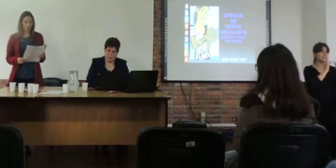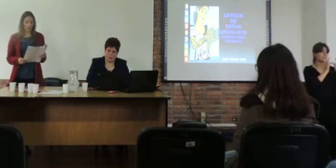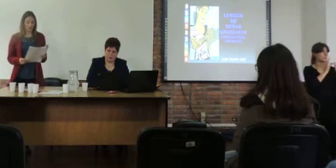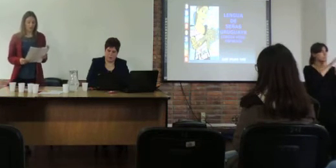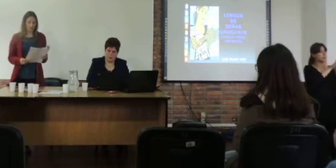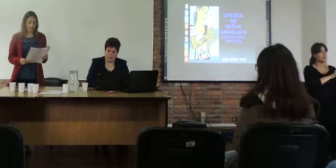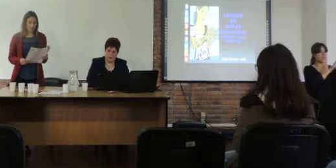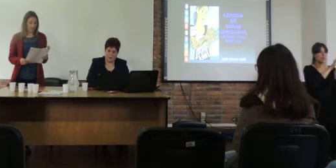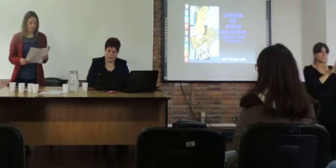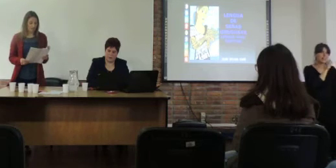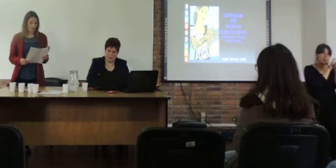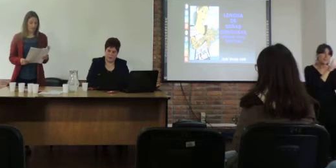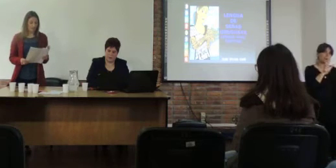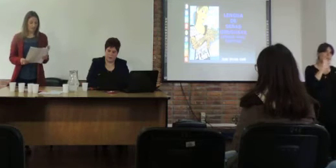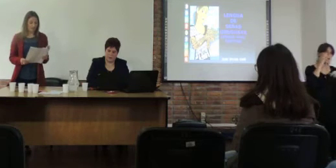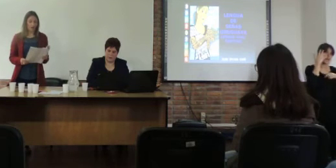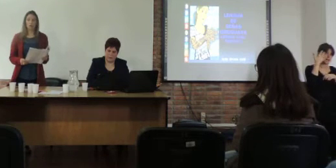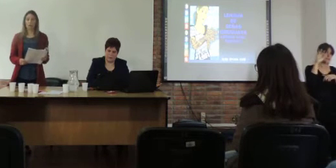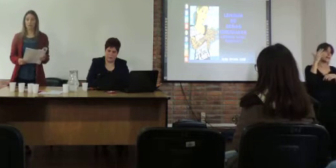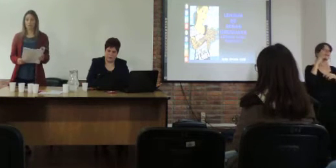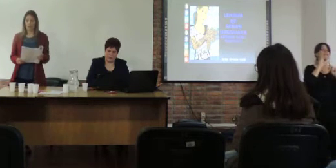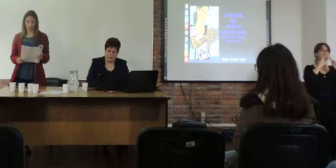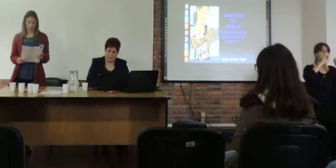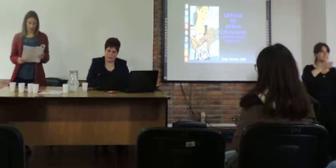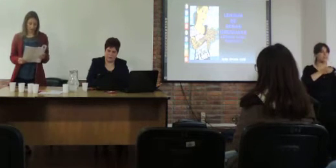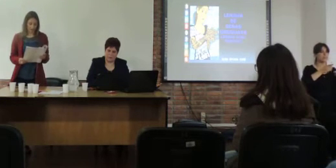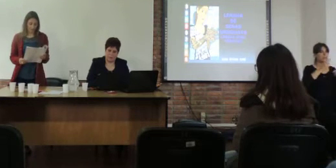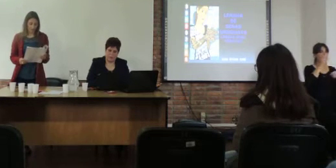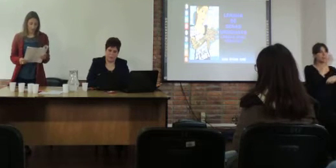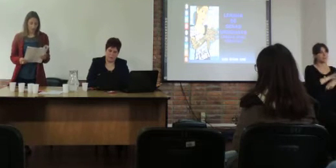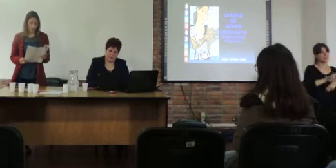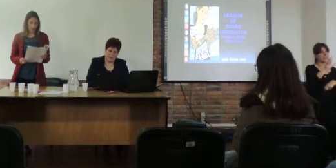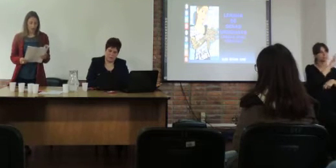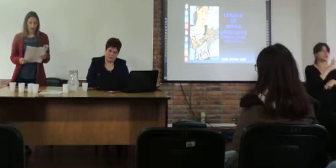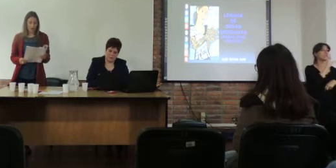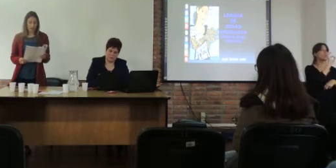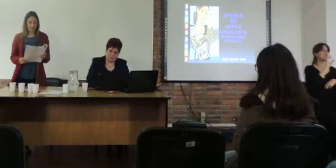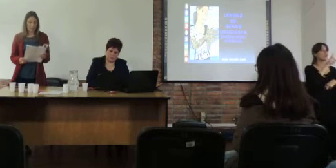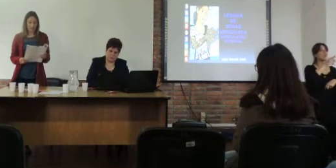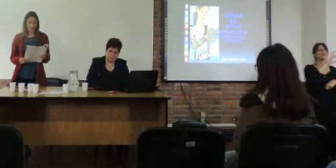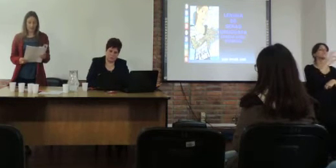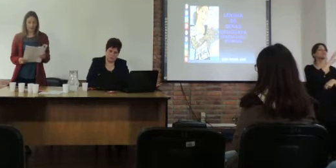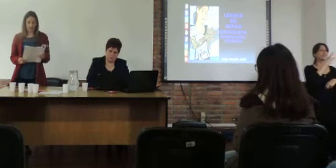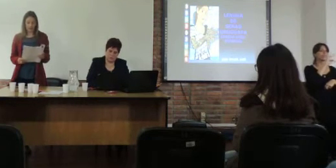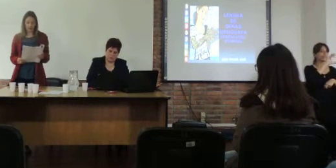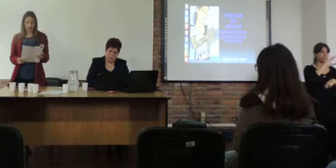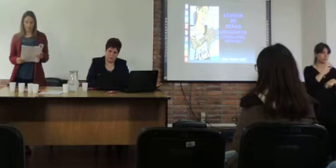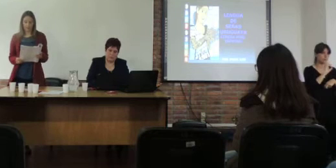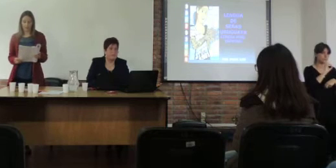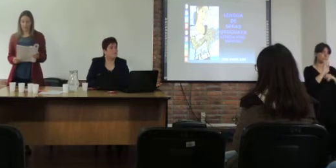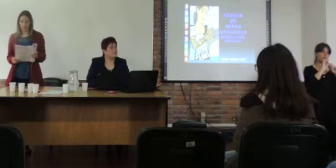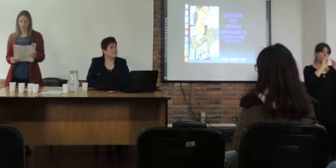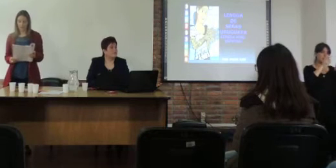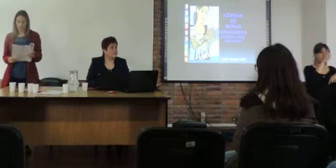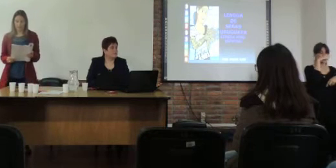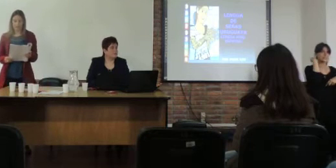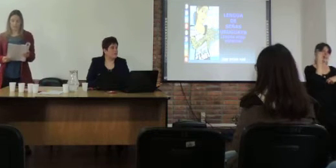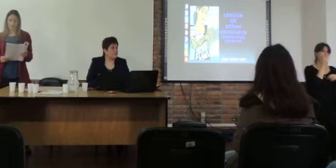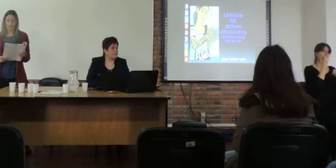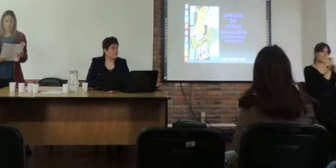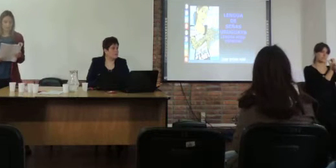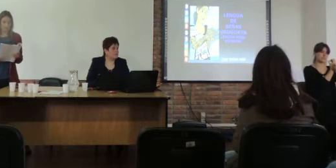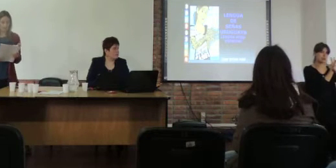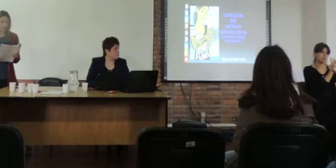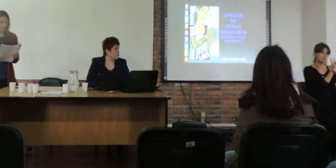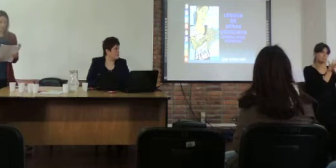Instituto de Lenguas Extranjeras y en el Liceo Logosófico Central. Por otro lado, es asesora internacional para videoconferencias